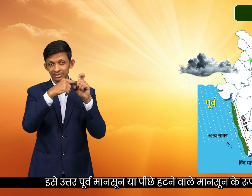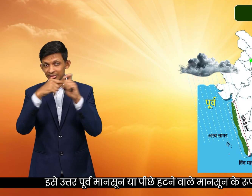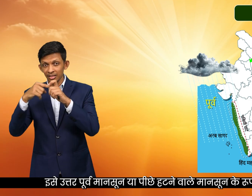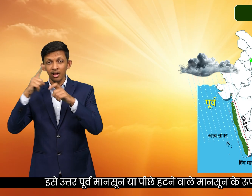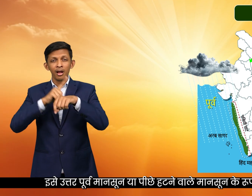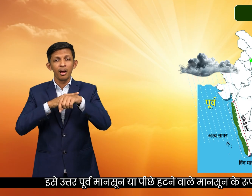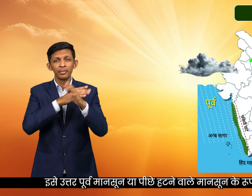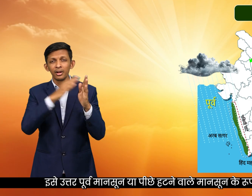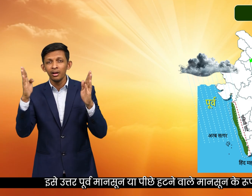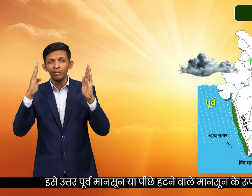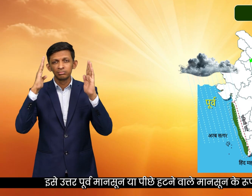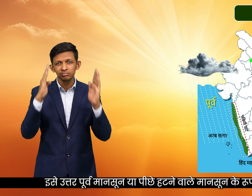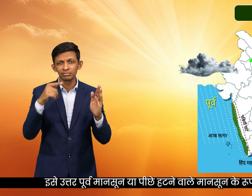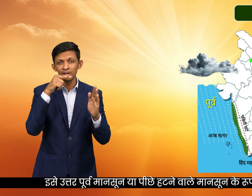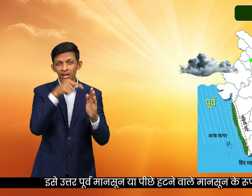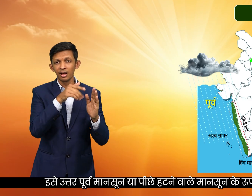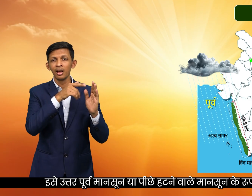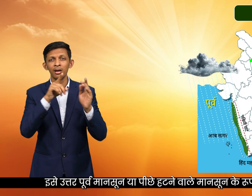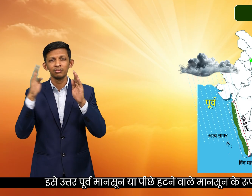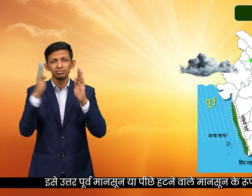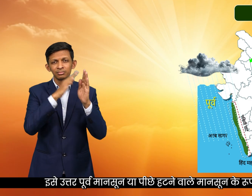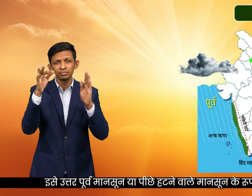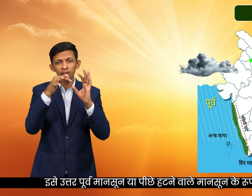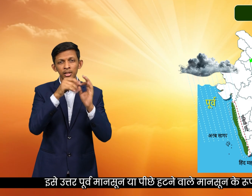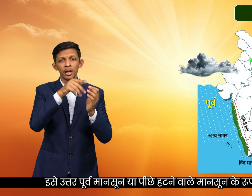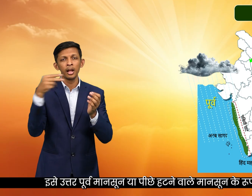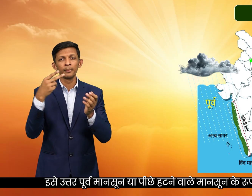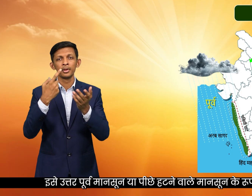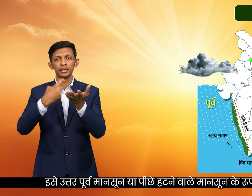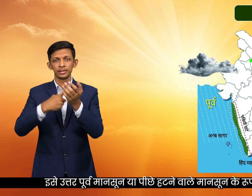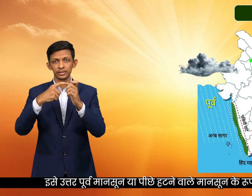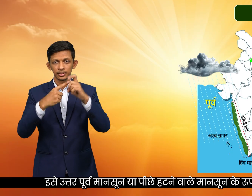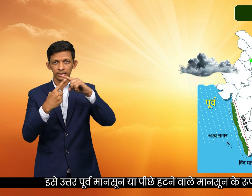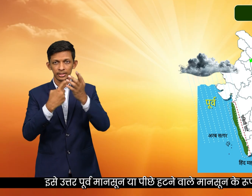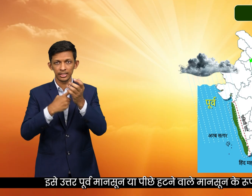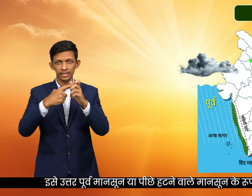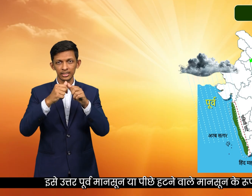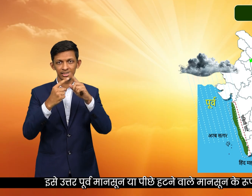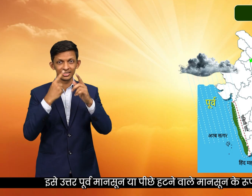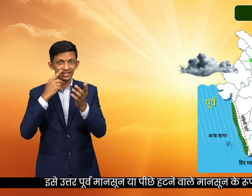मॉनसून या पीछे हटने वाले मॉनसून के रूप में जाना जाता है।